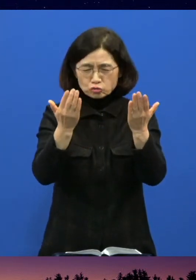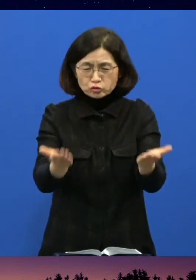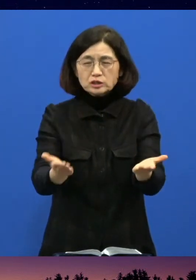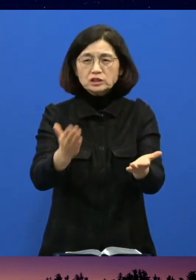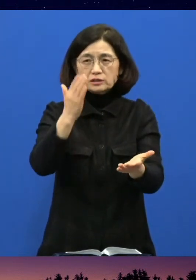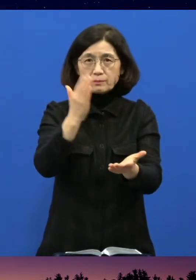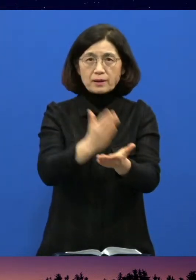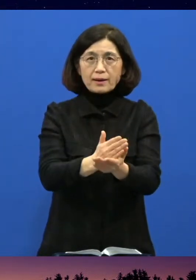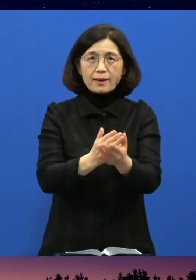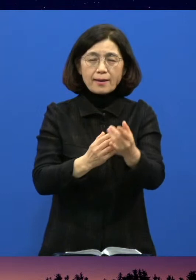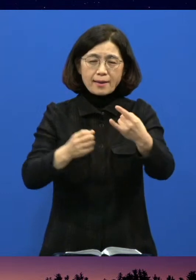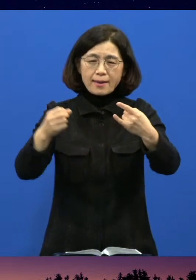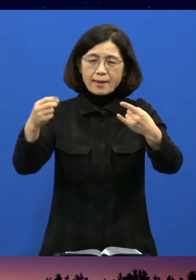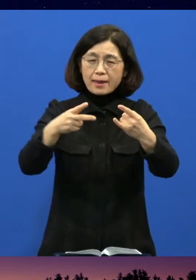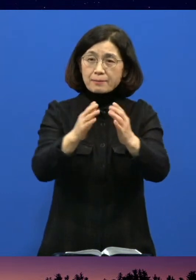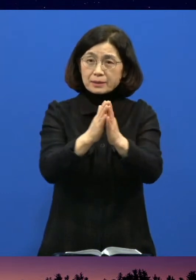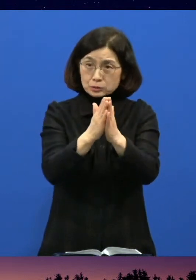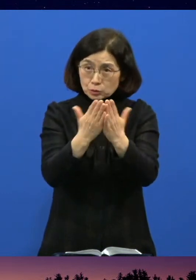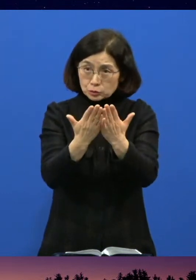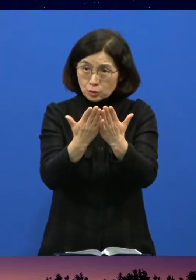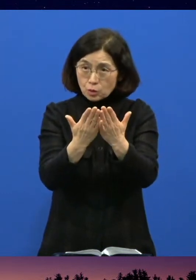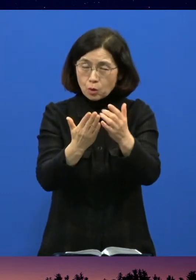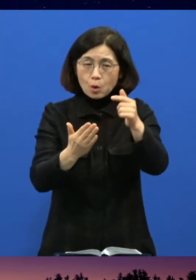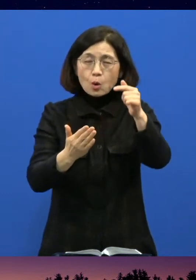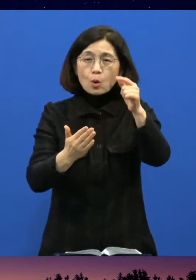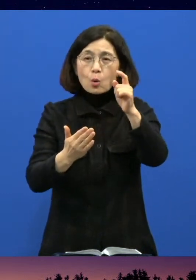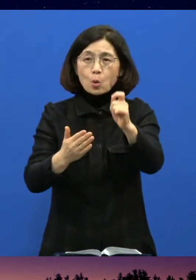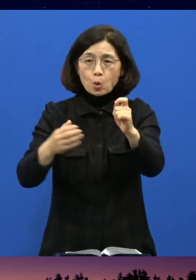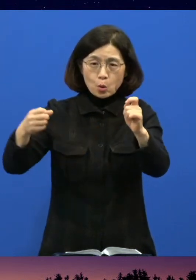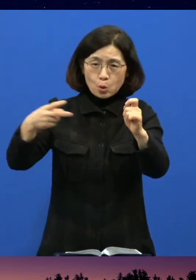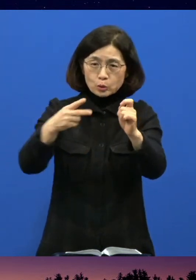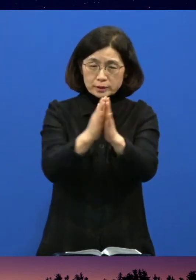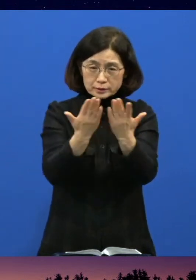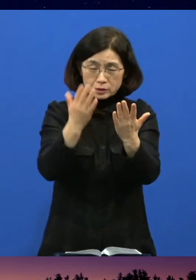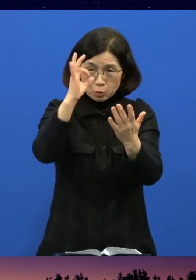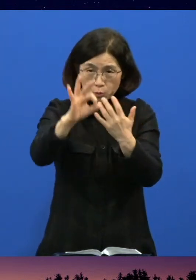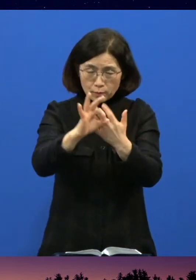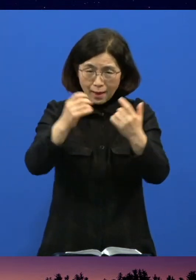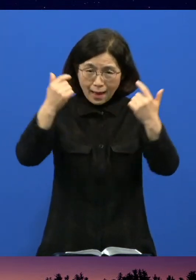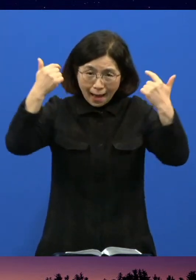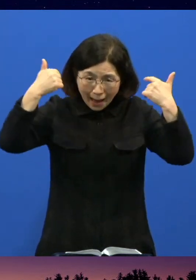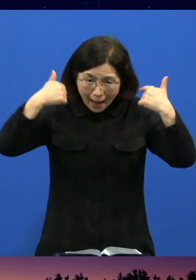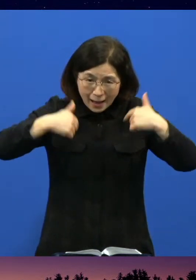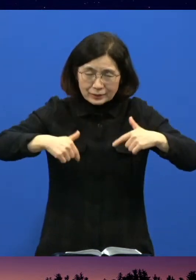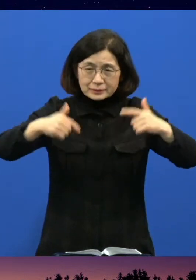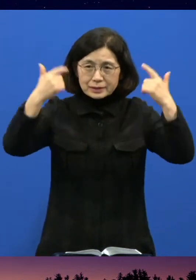에베소서나 골로새서도 마찬가지예요. 항상 깨어 구하기를,